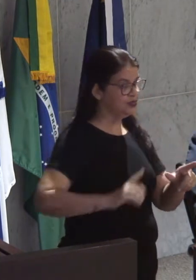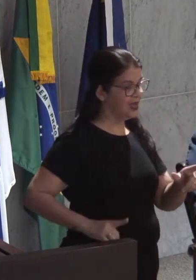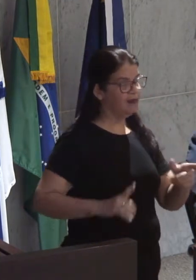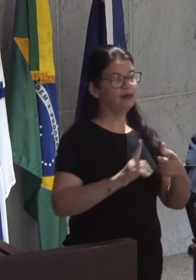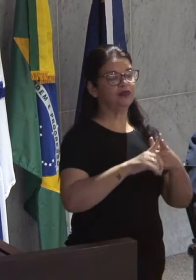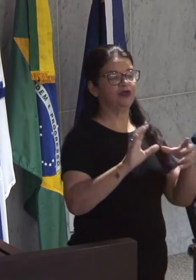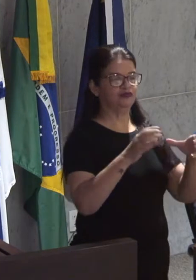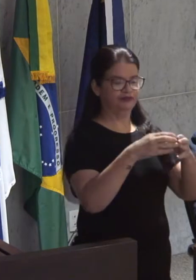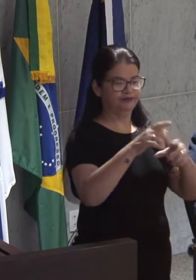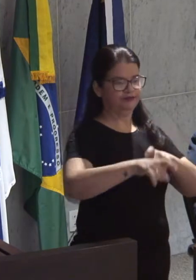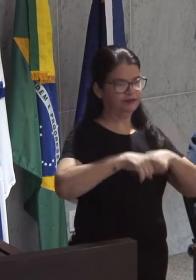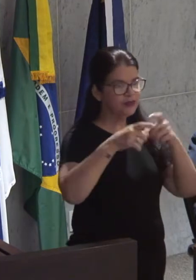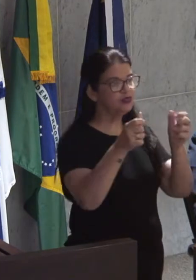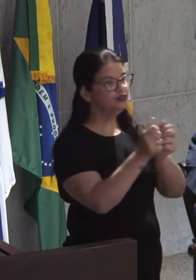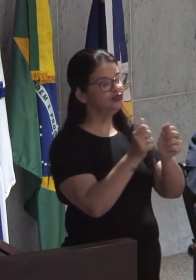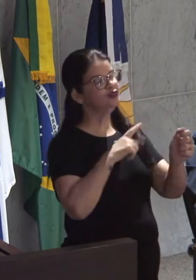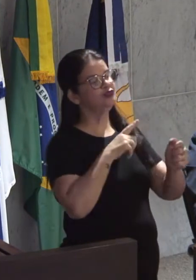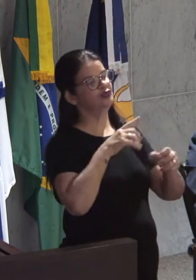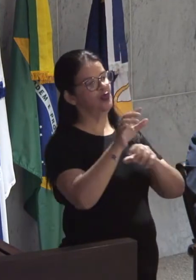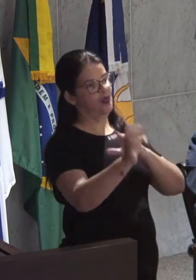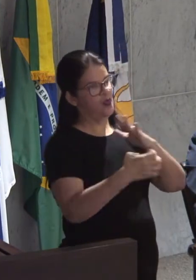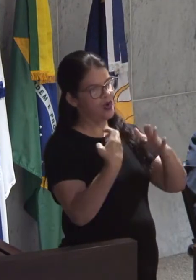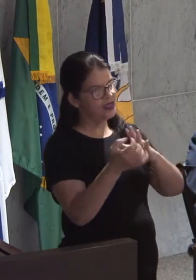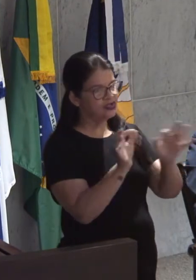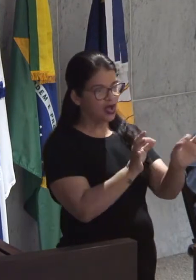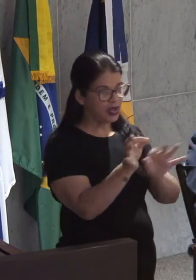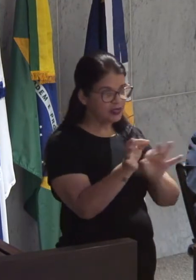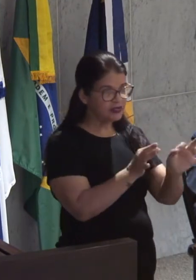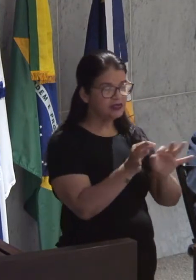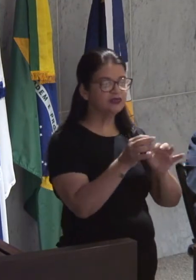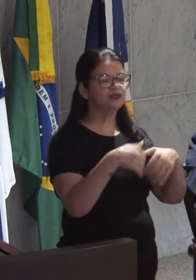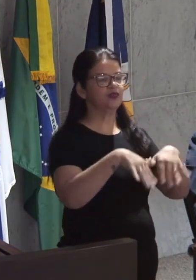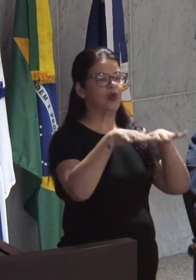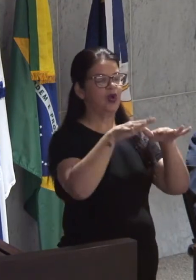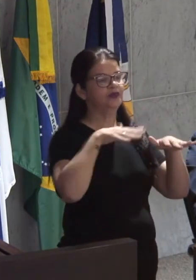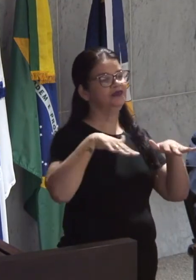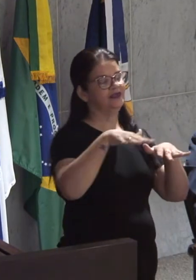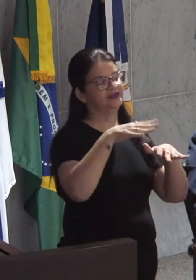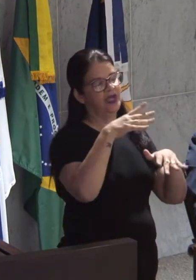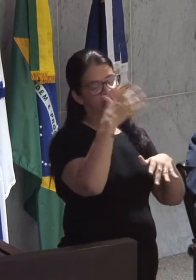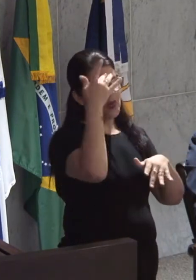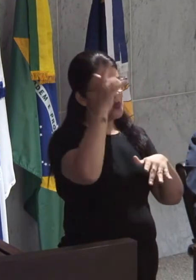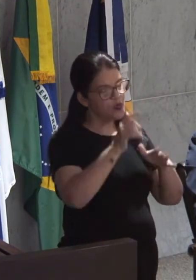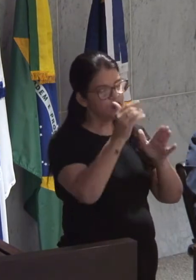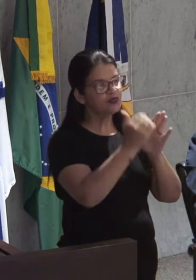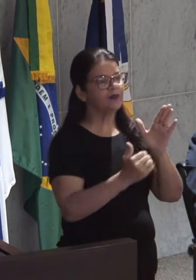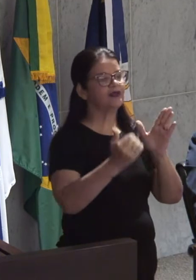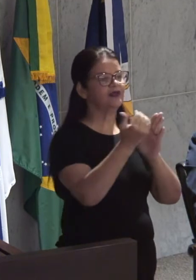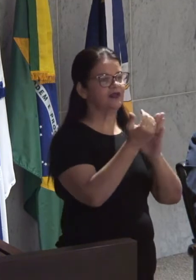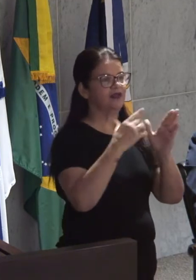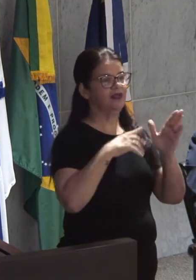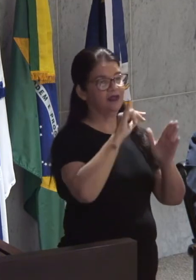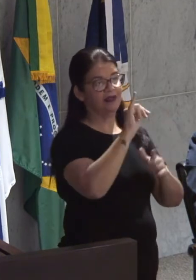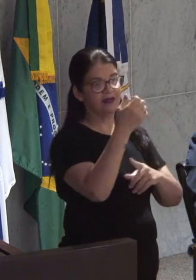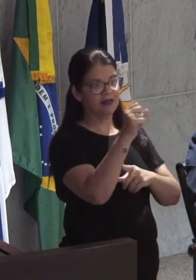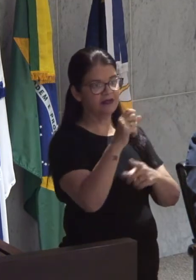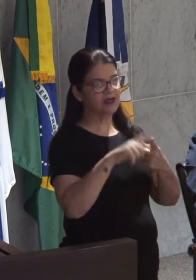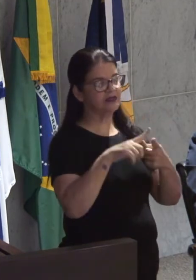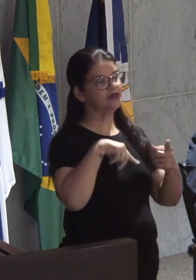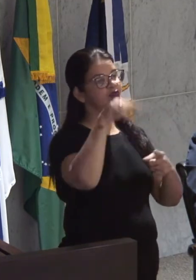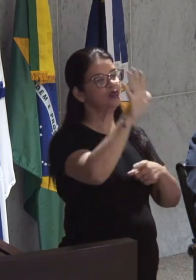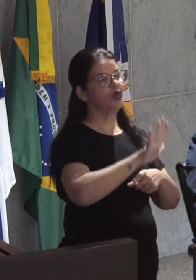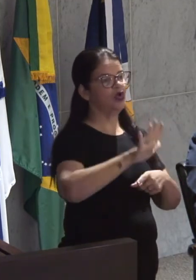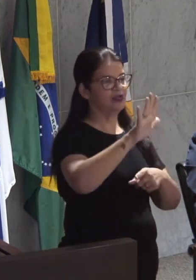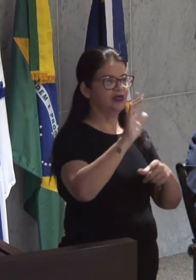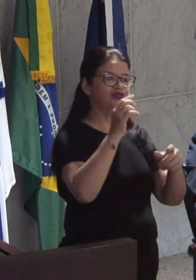da Comissão de Agricultura, juntamente com as organizações, uma audiência com o superintendente do INSS do